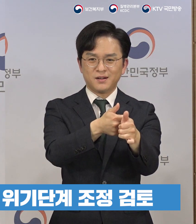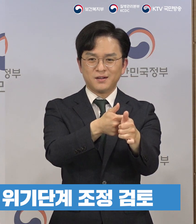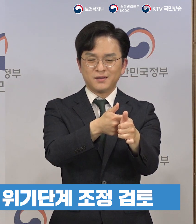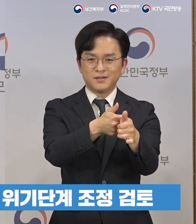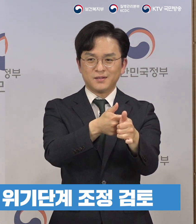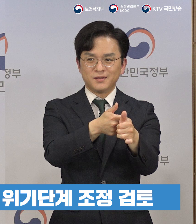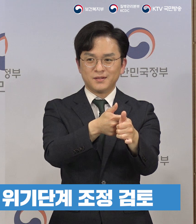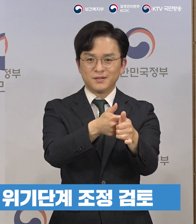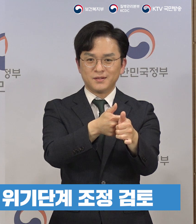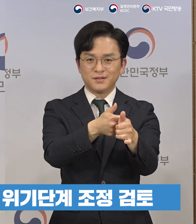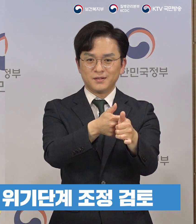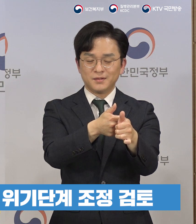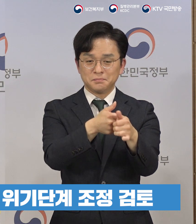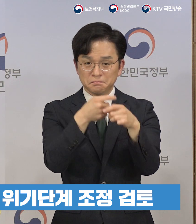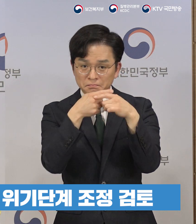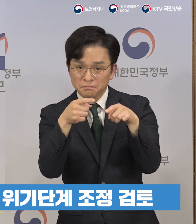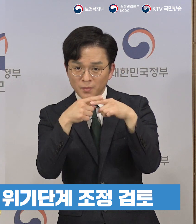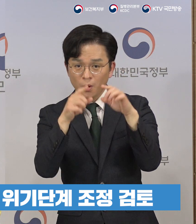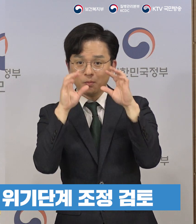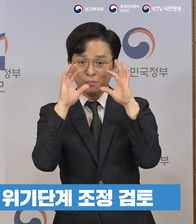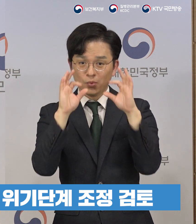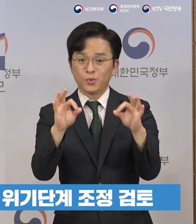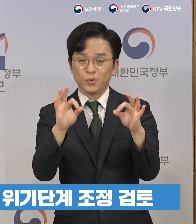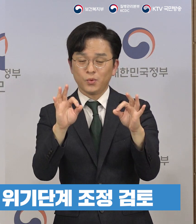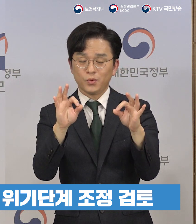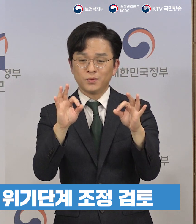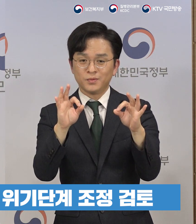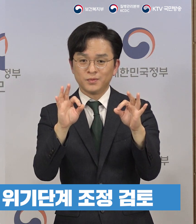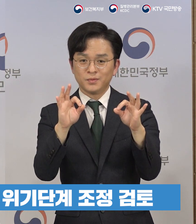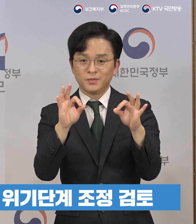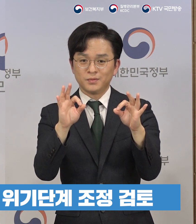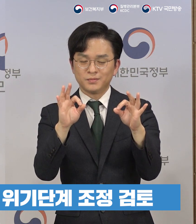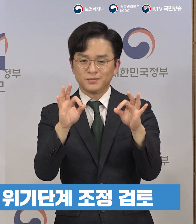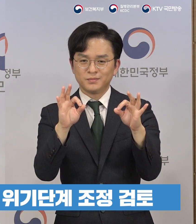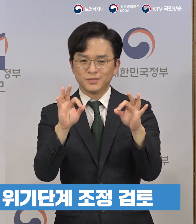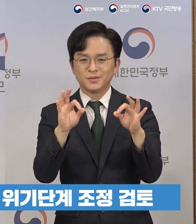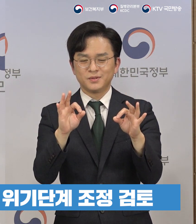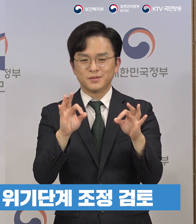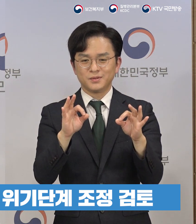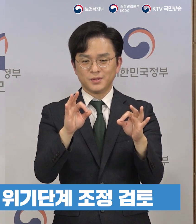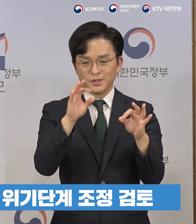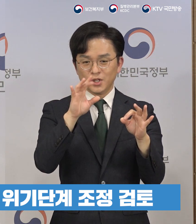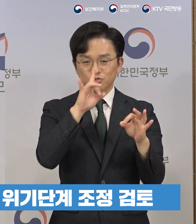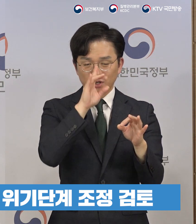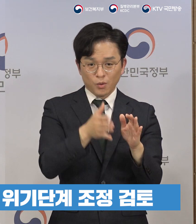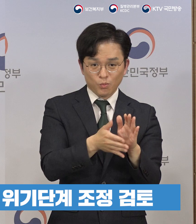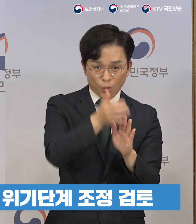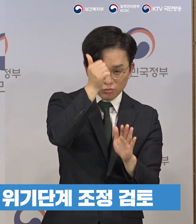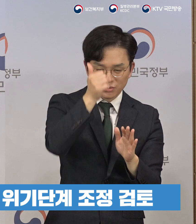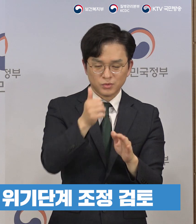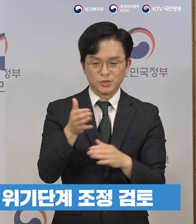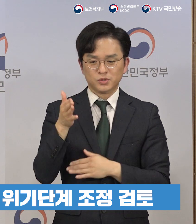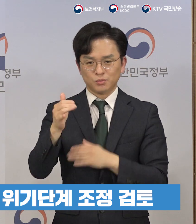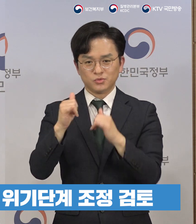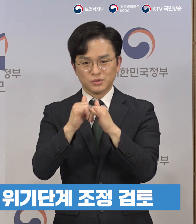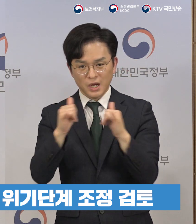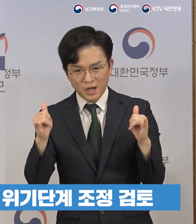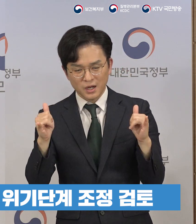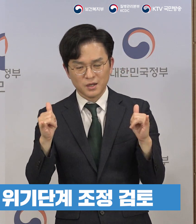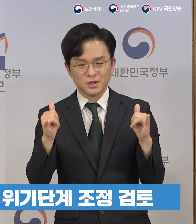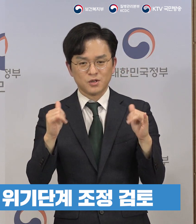사항 이라든지 감는 경로 할 수 없는 신규 학자인 자 의 말씀 건수 등을 종합 끼를 검토해서